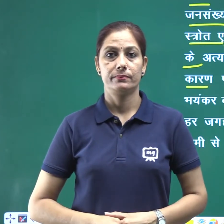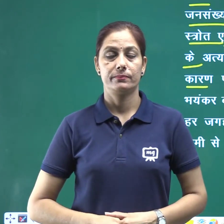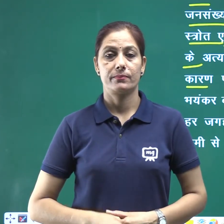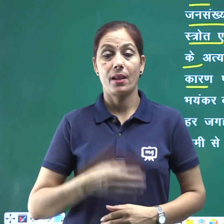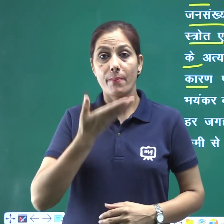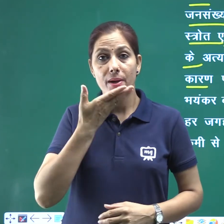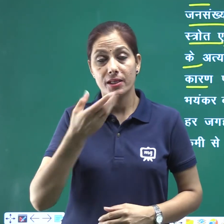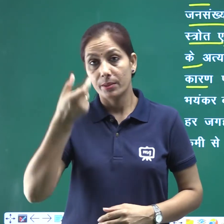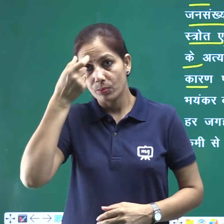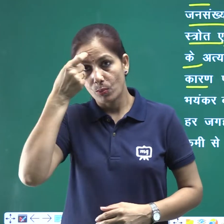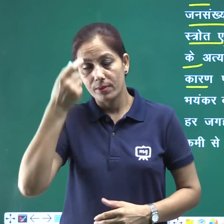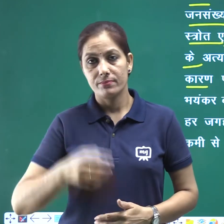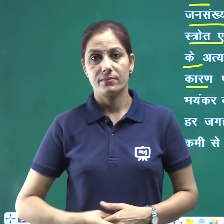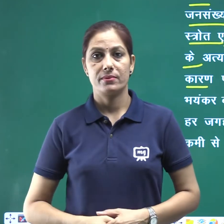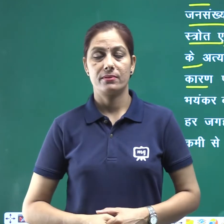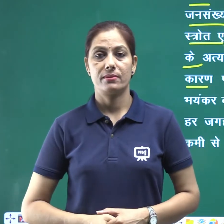पानी की समस्या